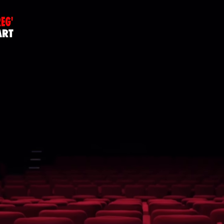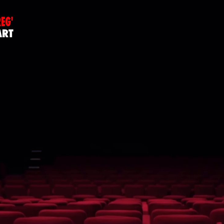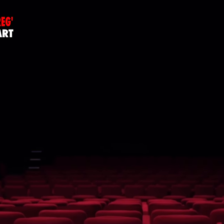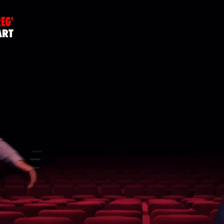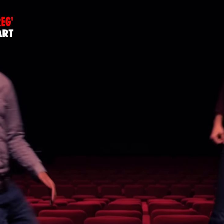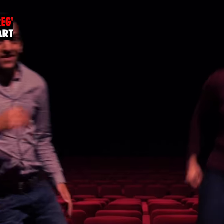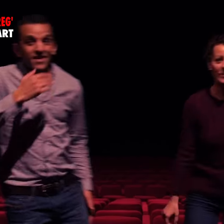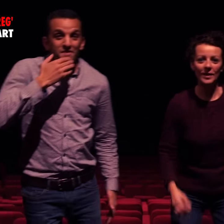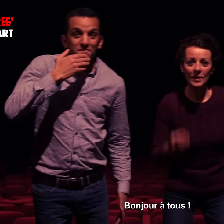Musique